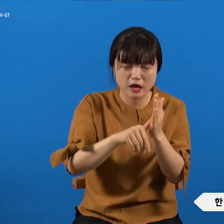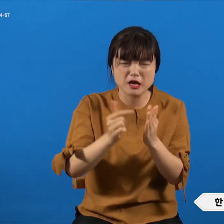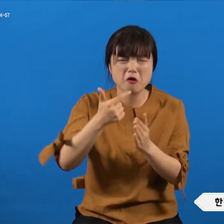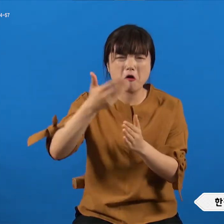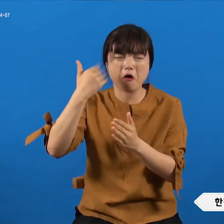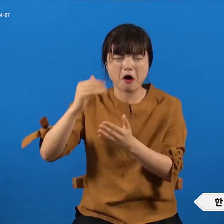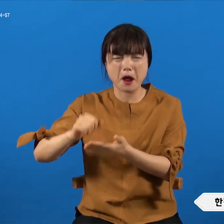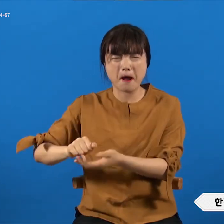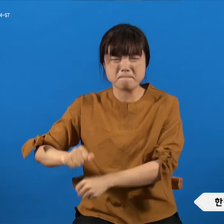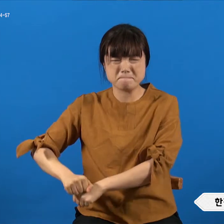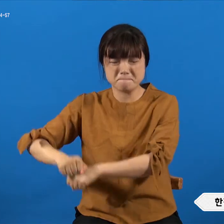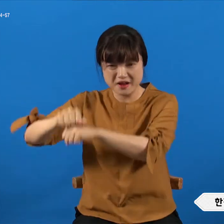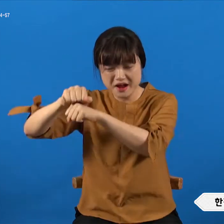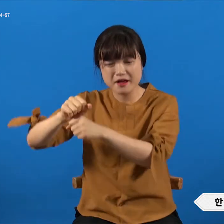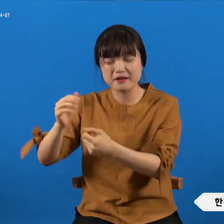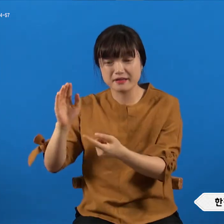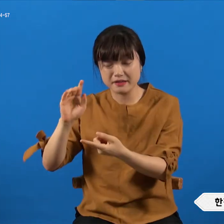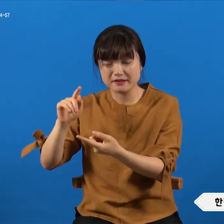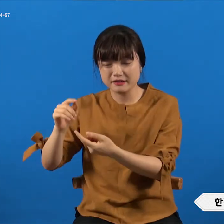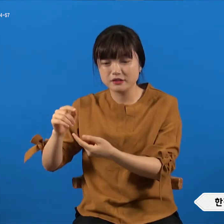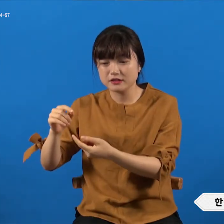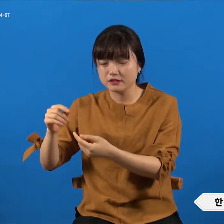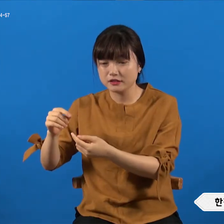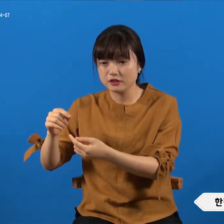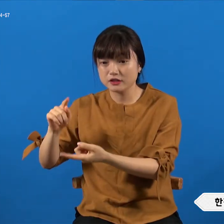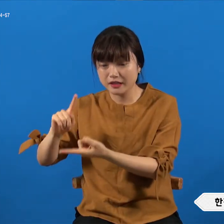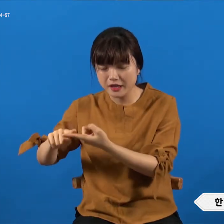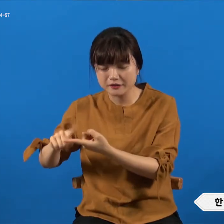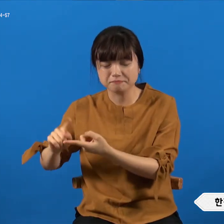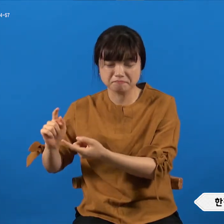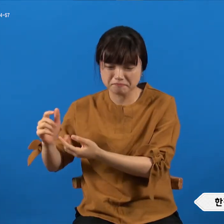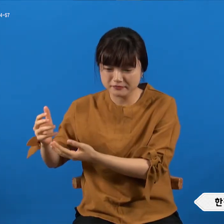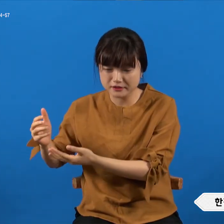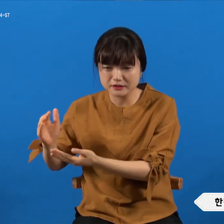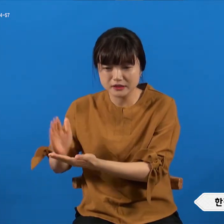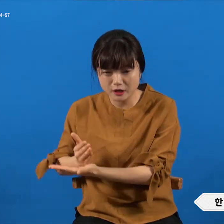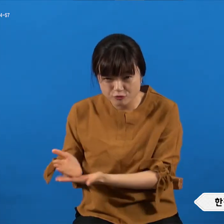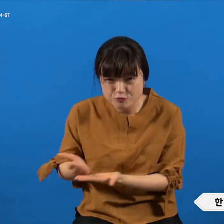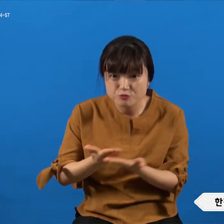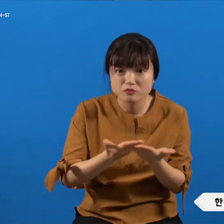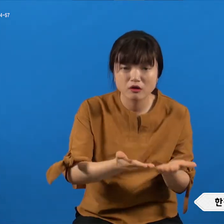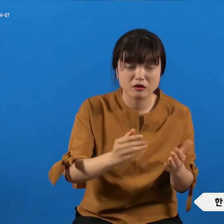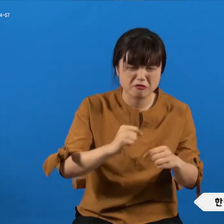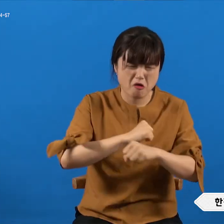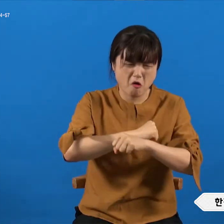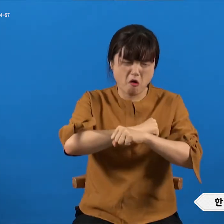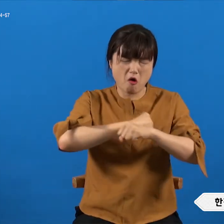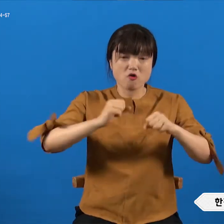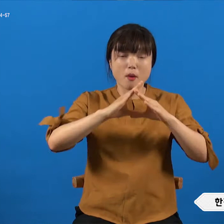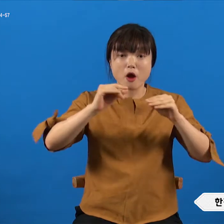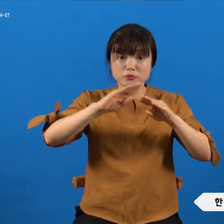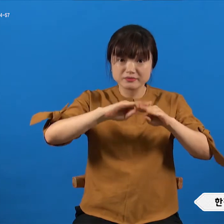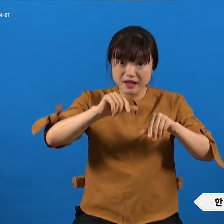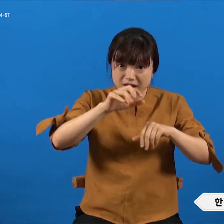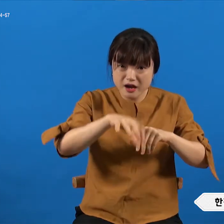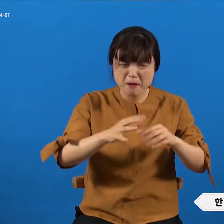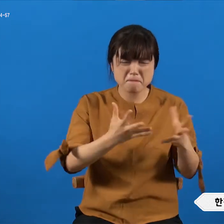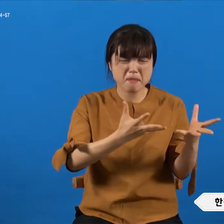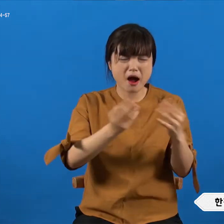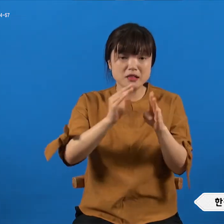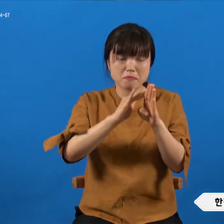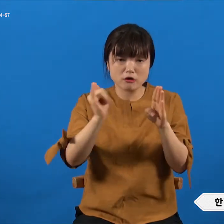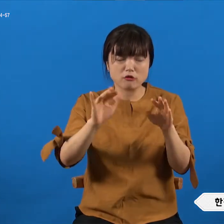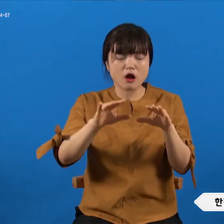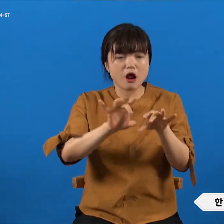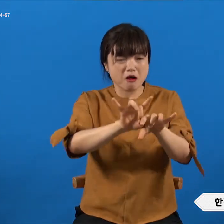놓았던 그 양식을 풀어서 그들을 살려냅니다. 그 넓은 애굽 땅의 백성들, 수많은 백성들을